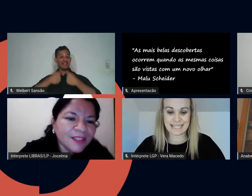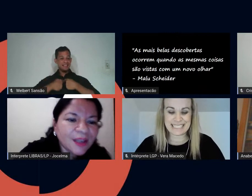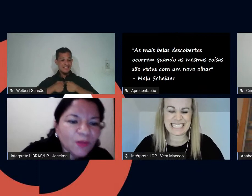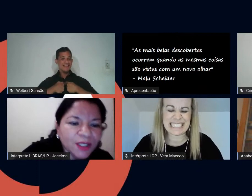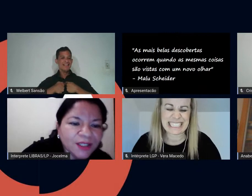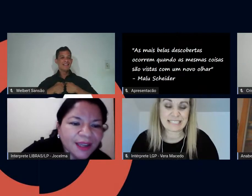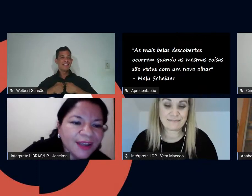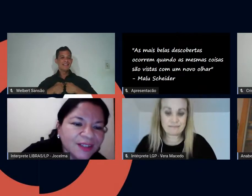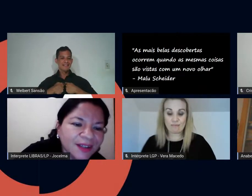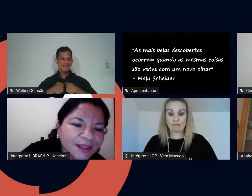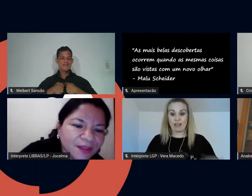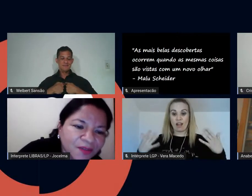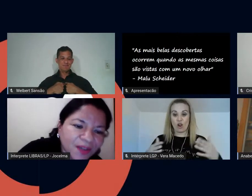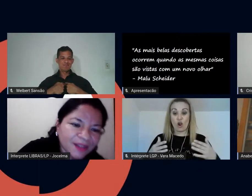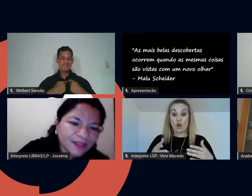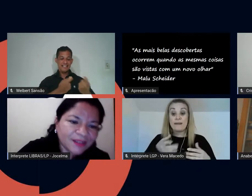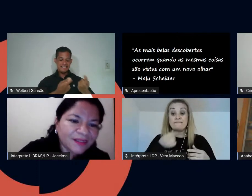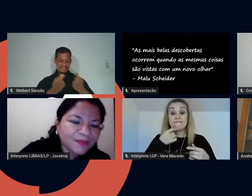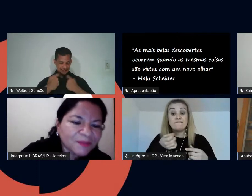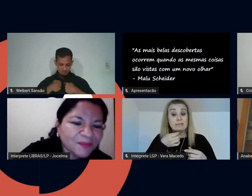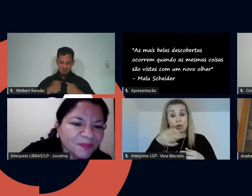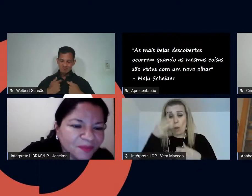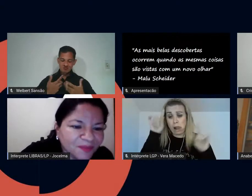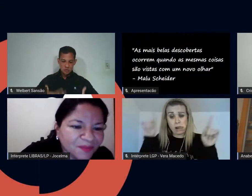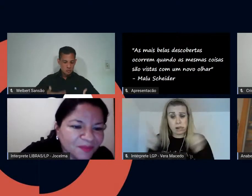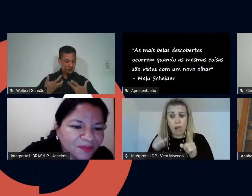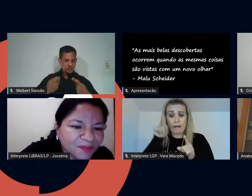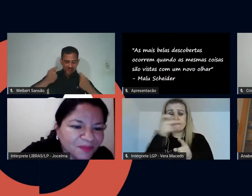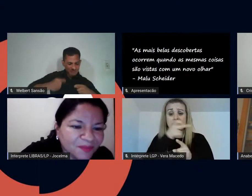Vamos sintetizar o que quer dizer essa